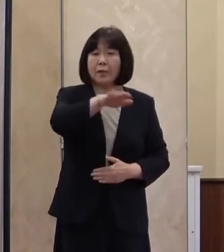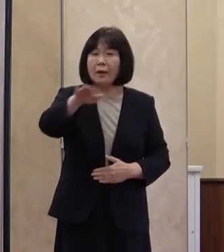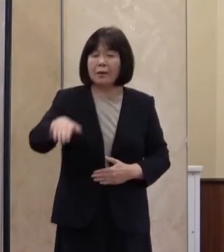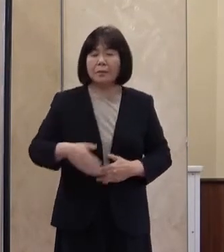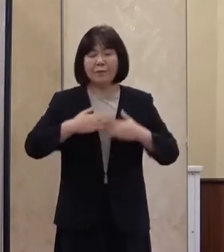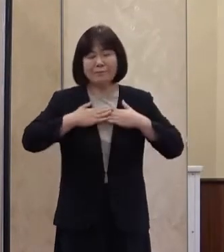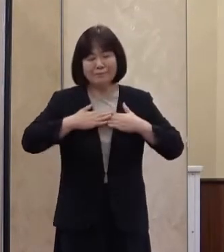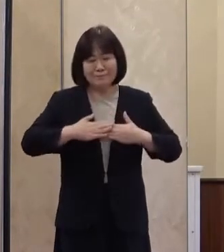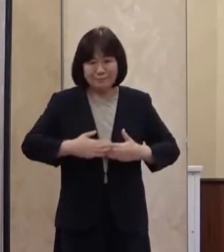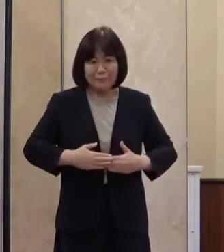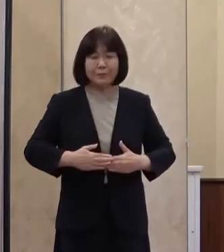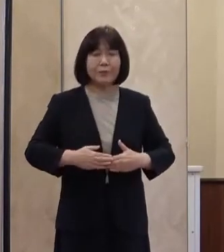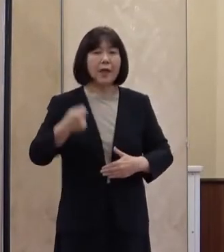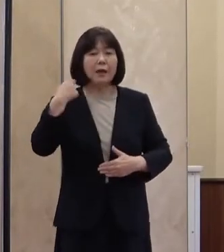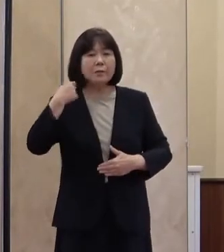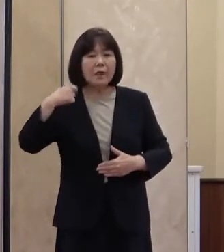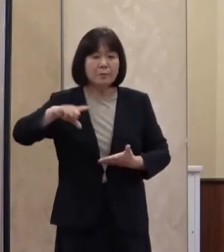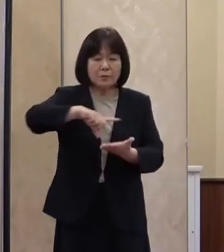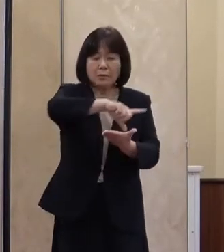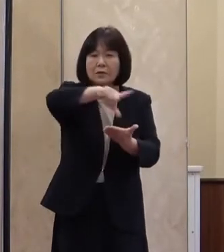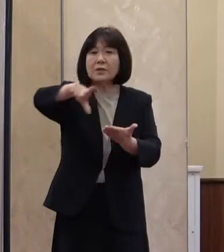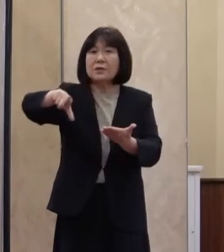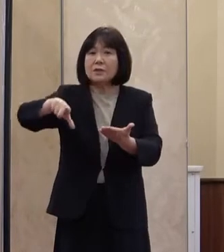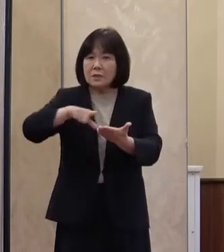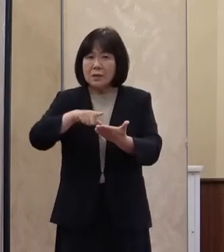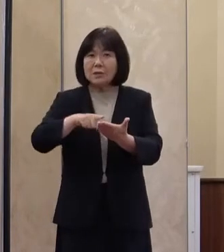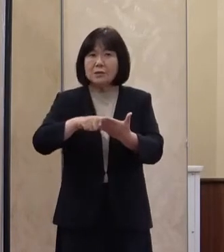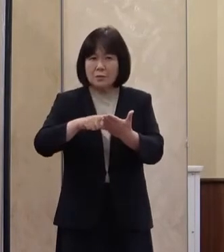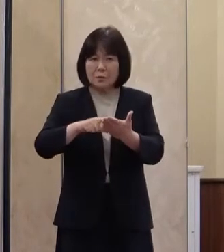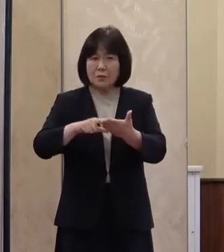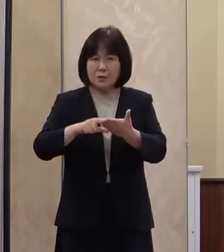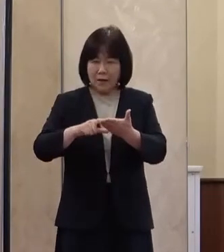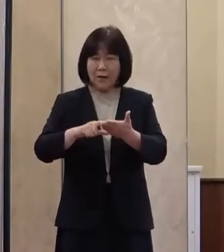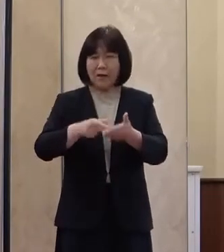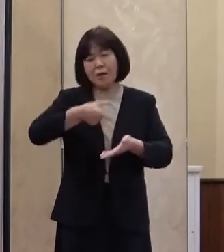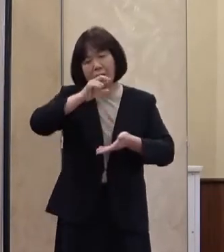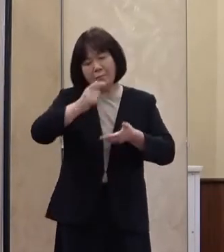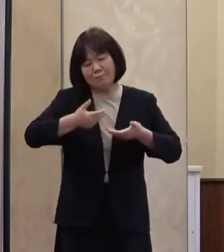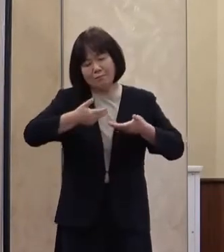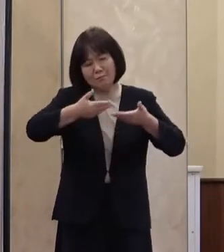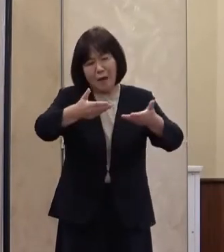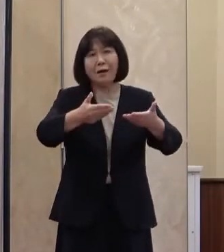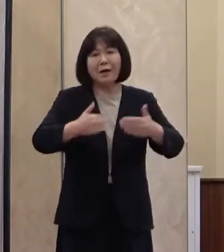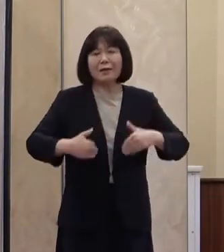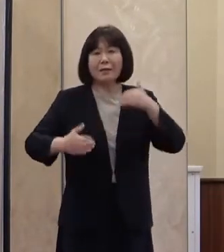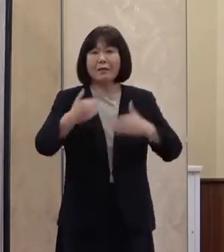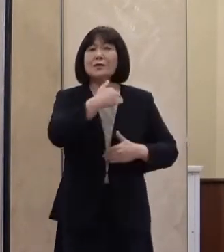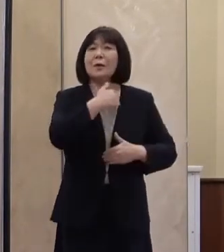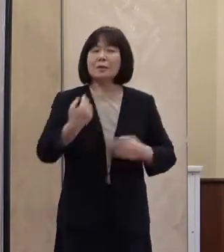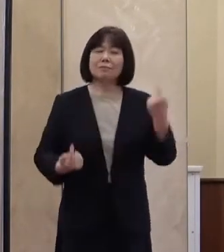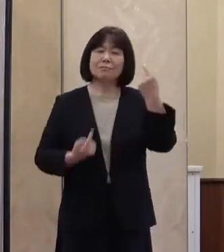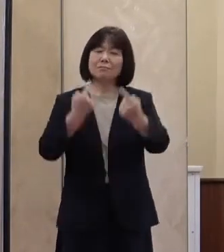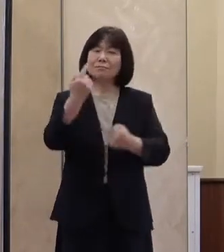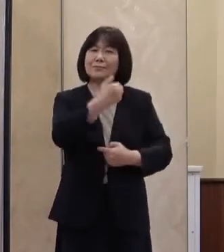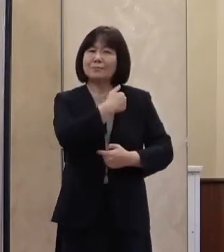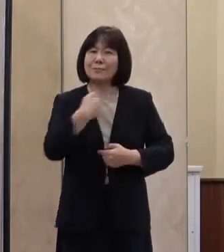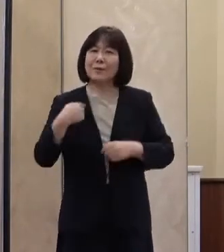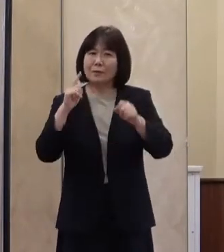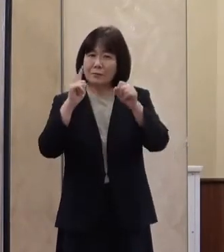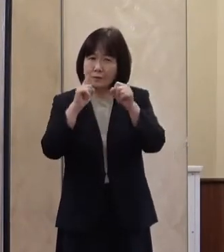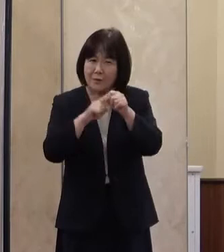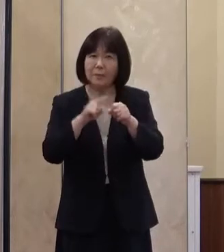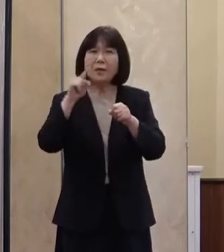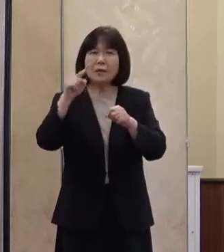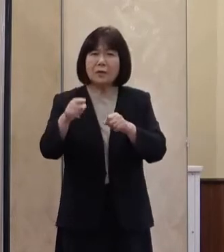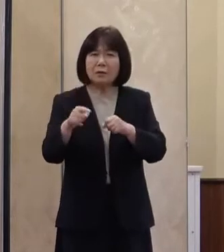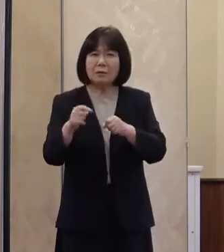心して南地域を、そして繁華街を楽しんでいただけるように、訪れることができるように、この客